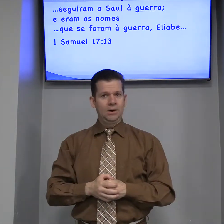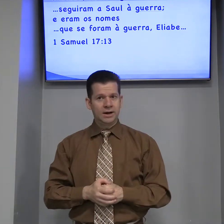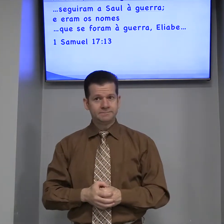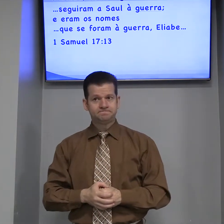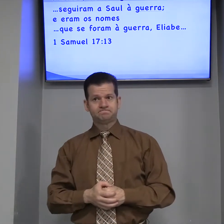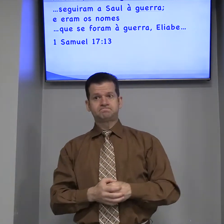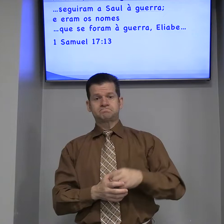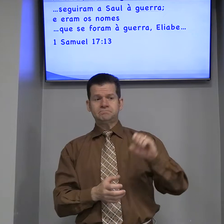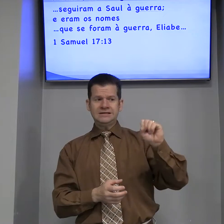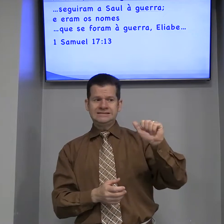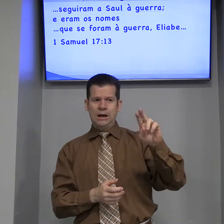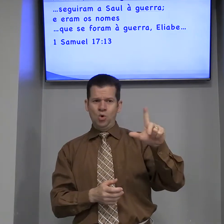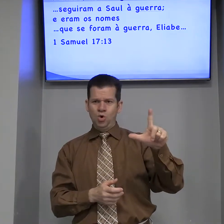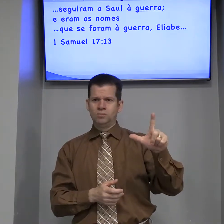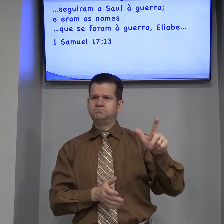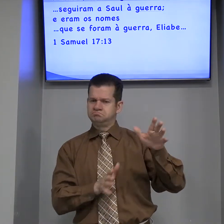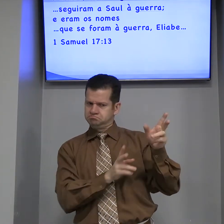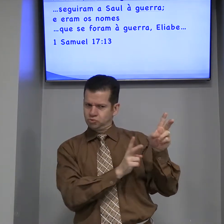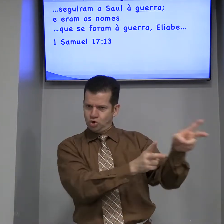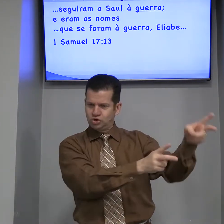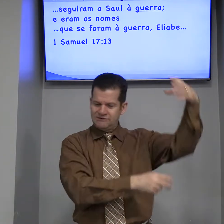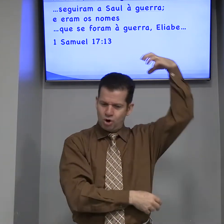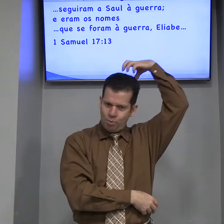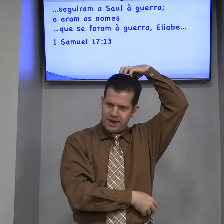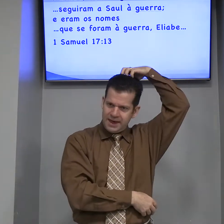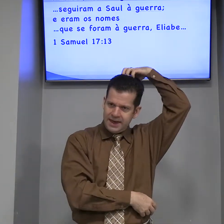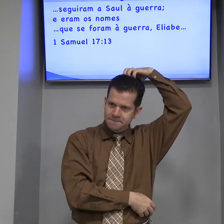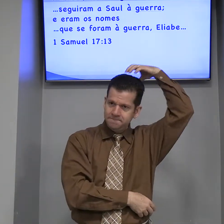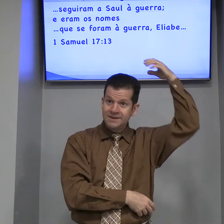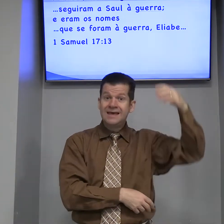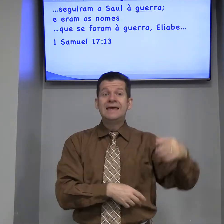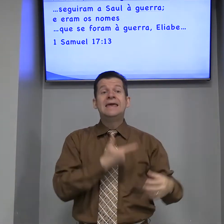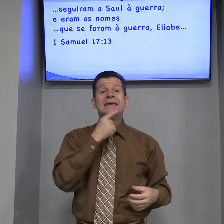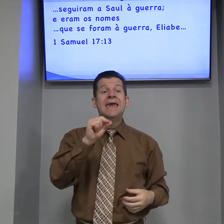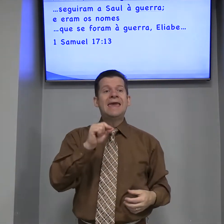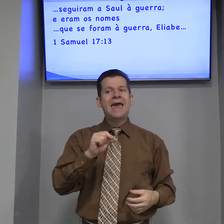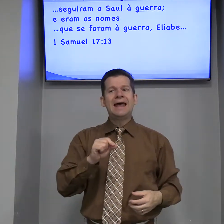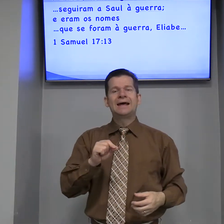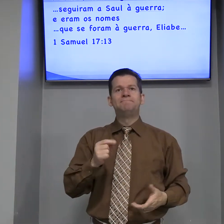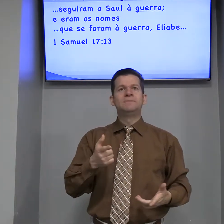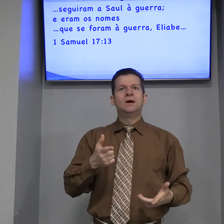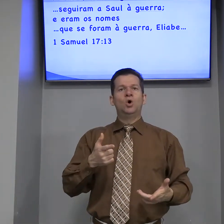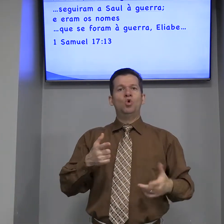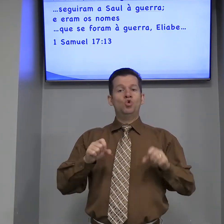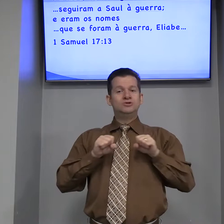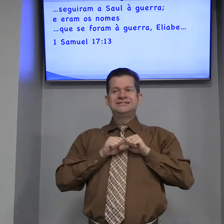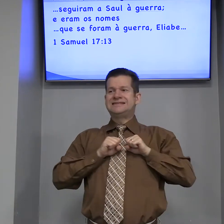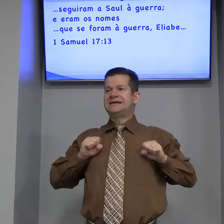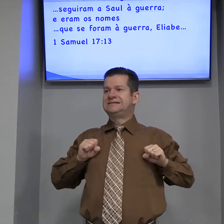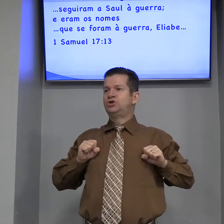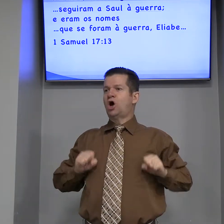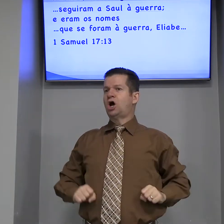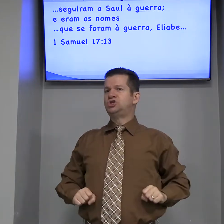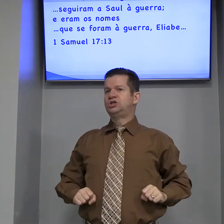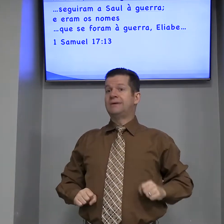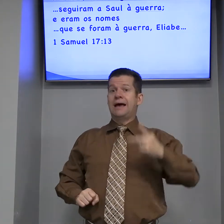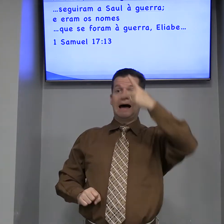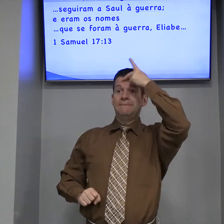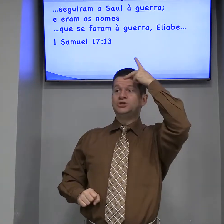Agora, Saul continuava como rei, e quem era o sacerdote, a